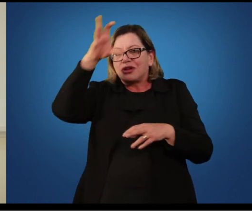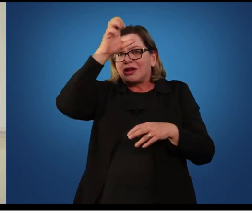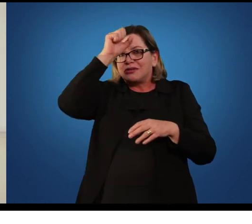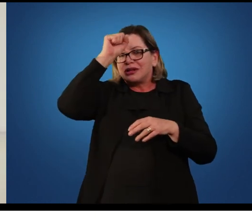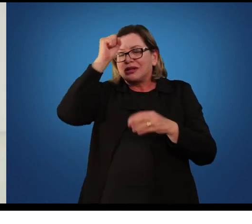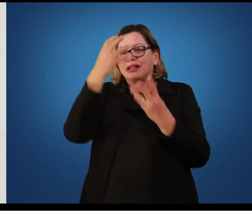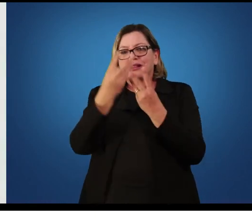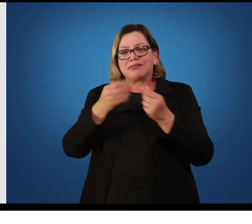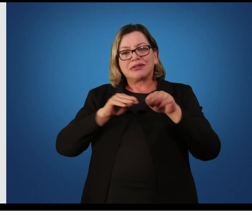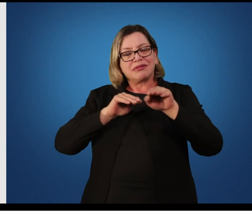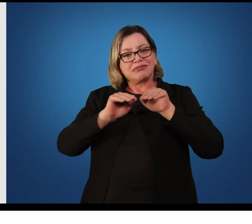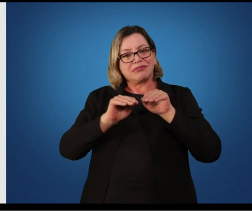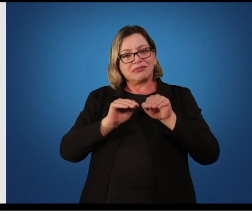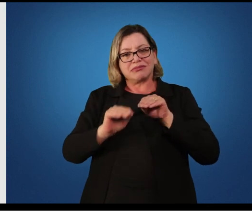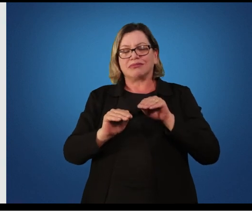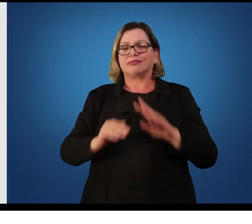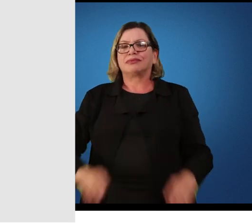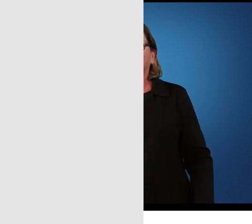motores.